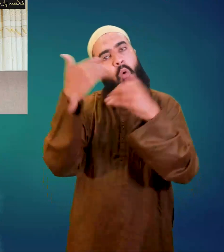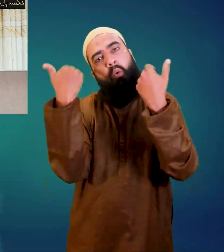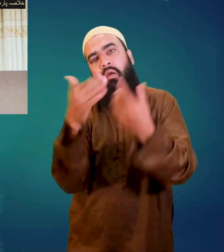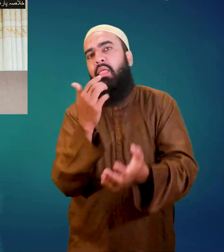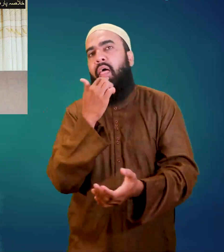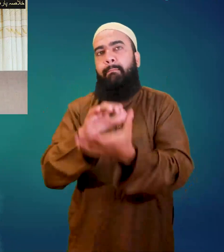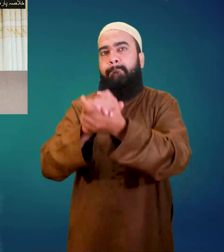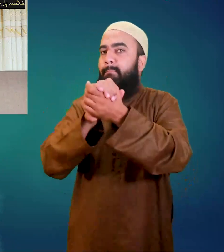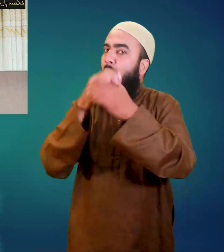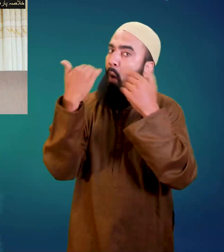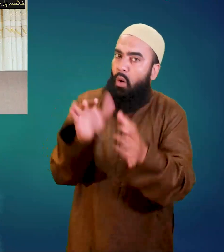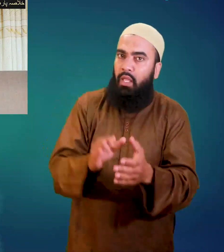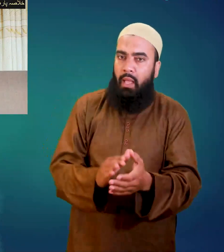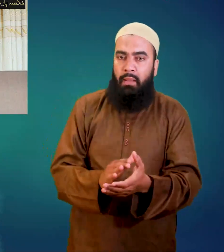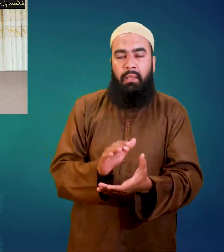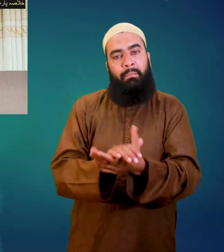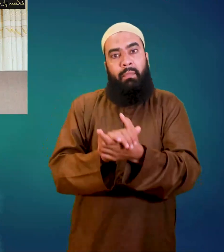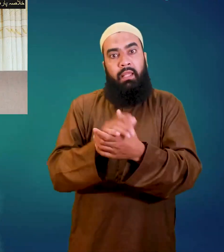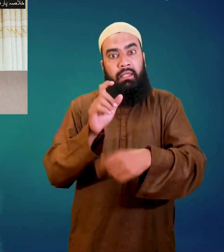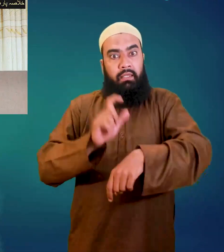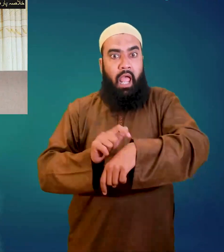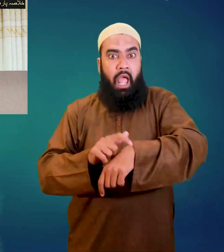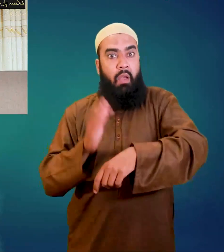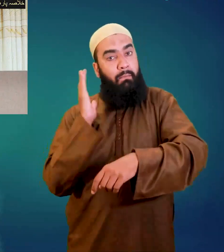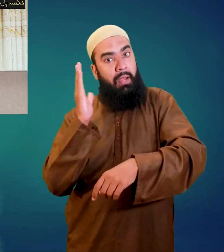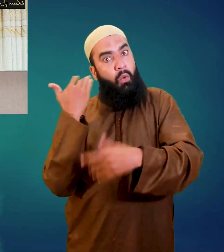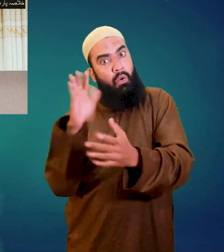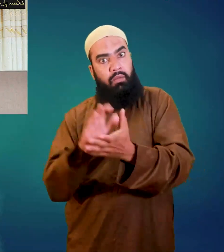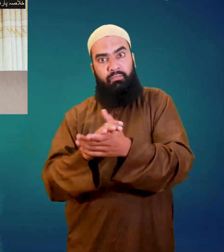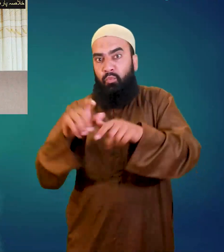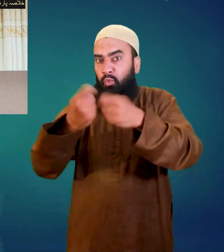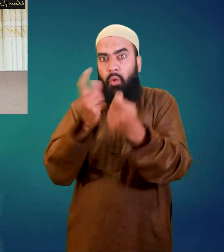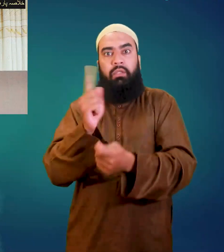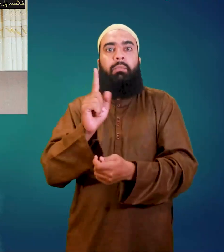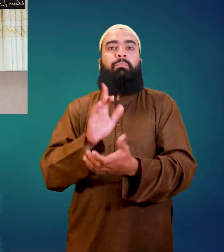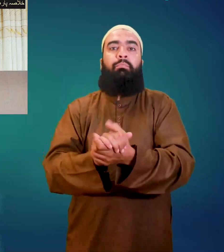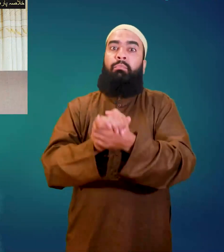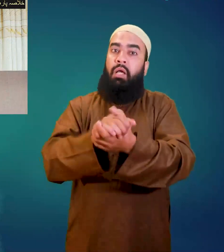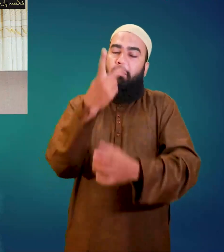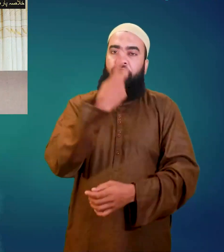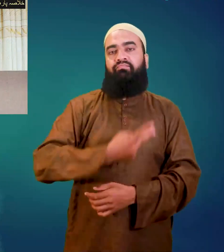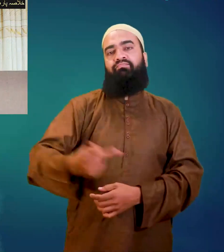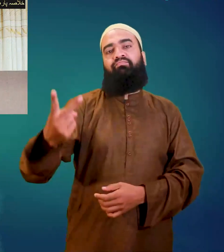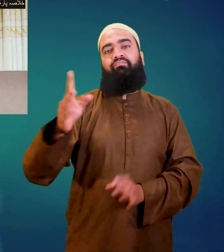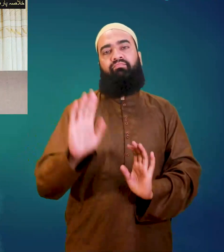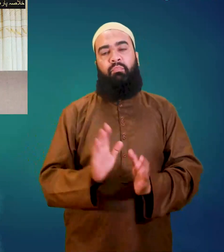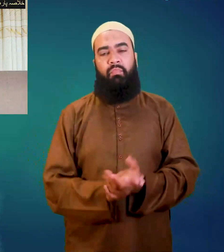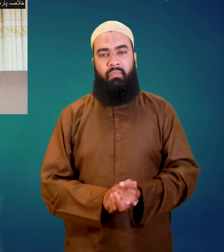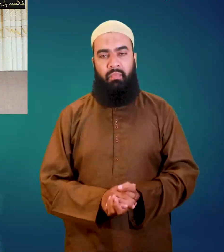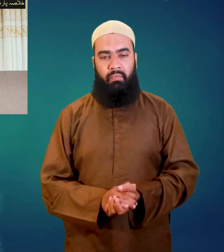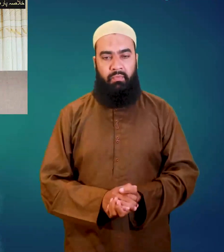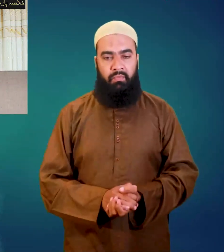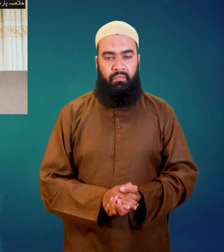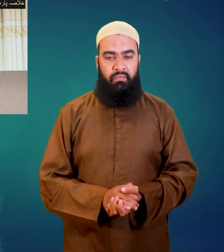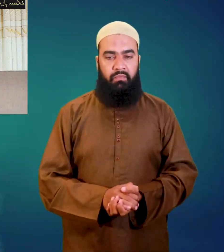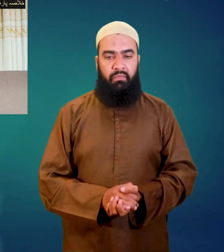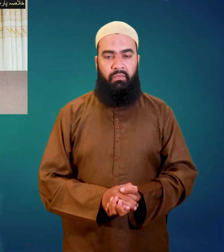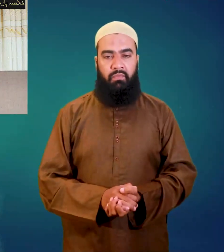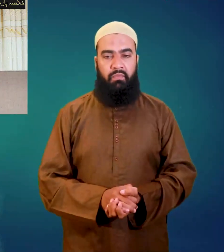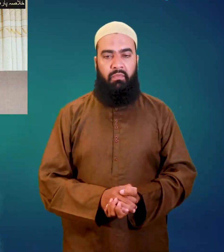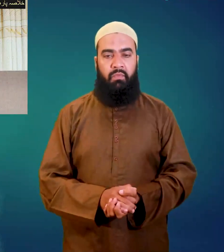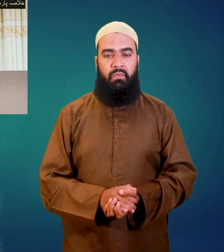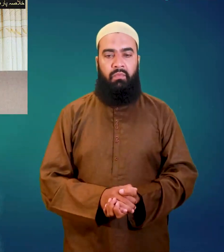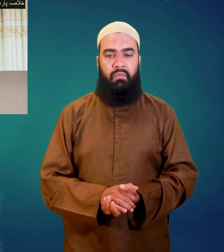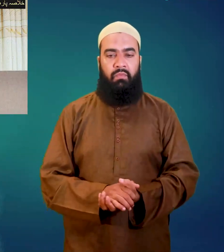عذر کے وعدے کو پورا نہ کرنا گناہ ہے۔ نمبر 7، والذین هم علی